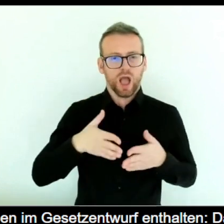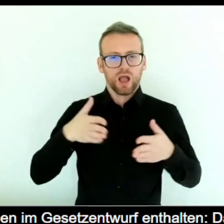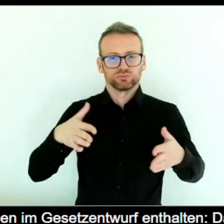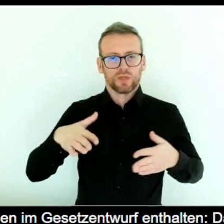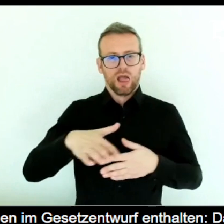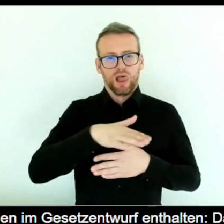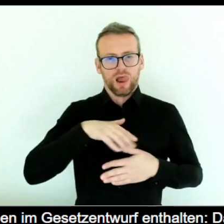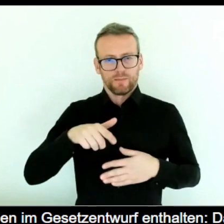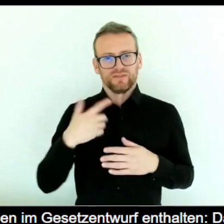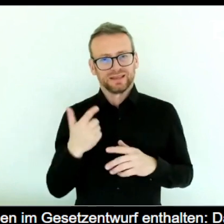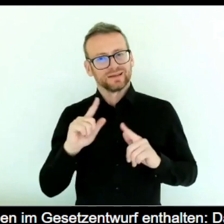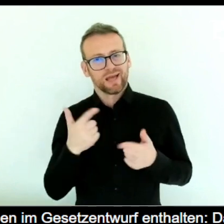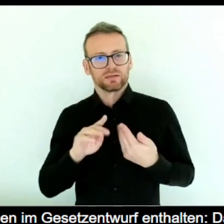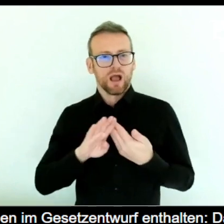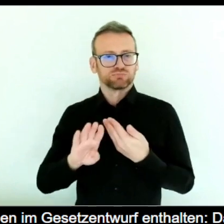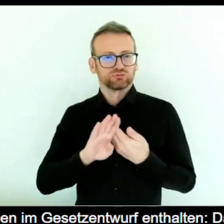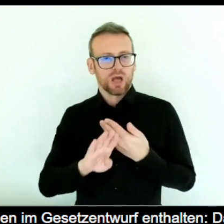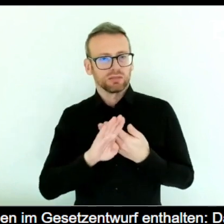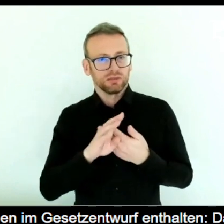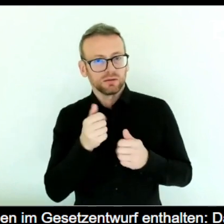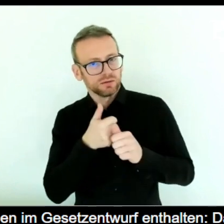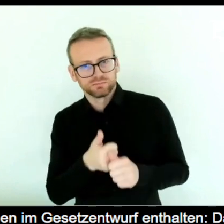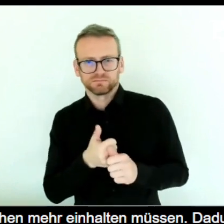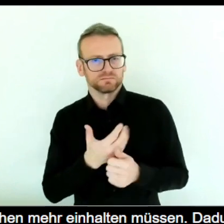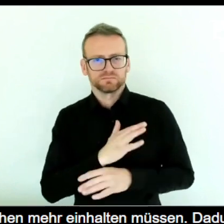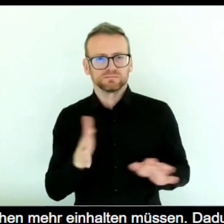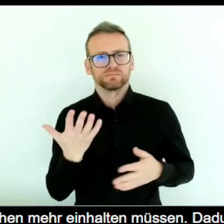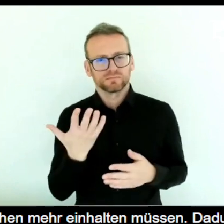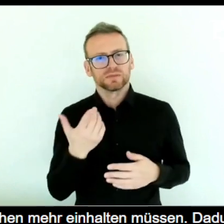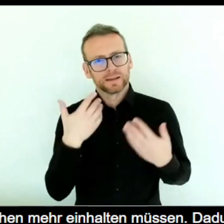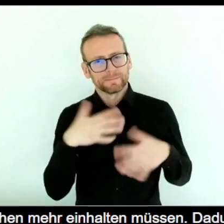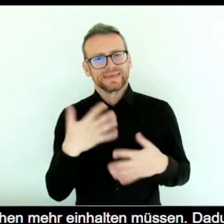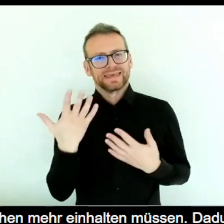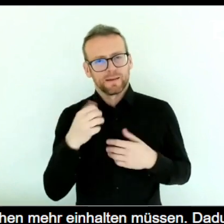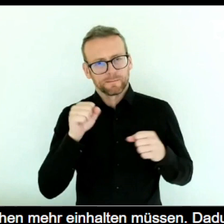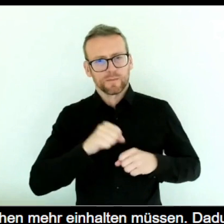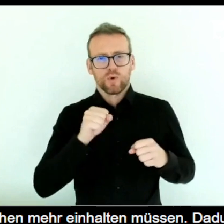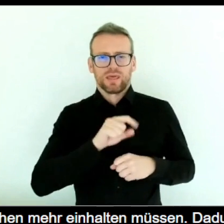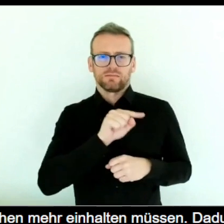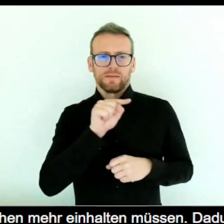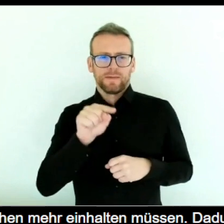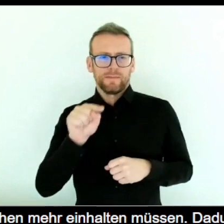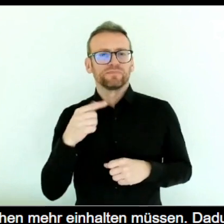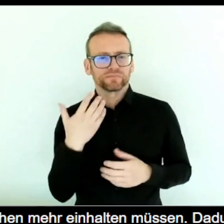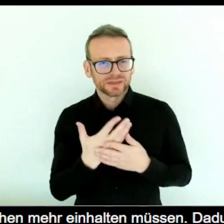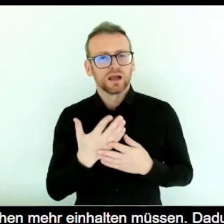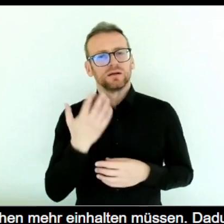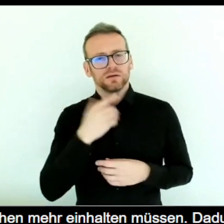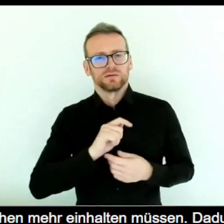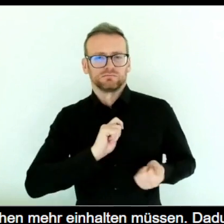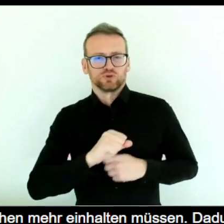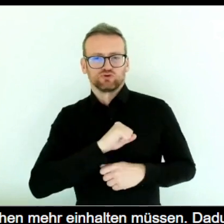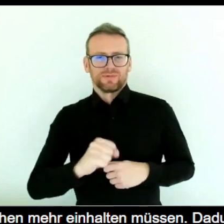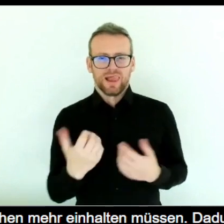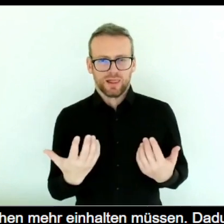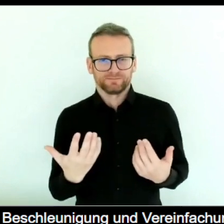angekündigten, der angekündigten Ermäßigung des Deutschland-Tickets für Studierende, für